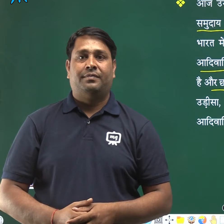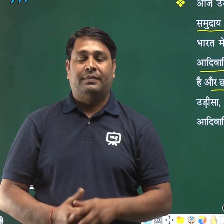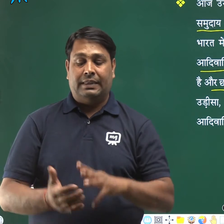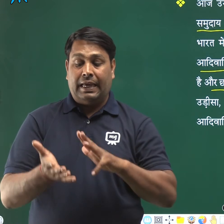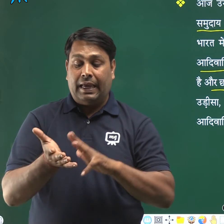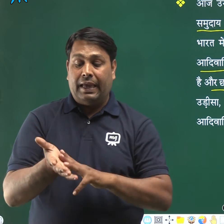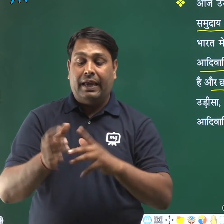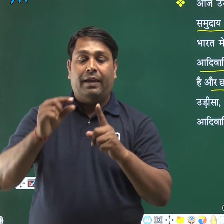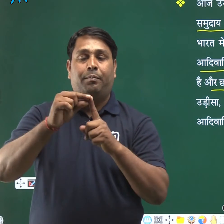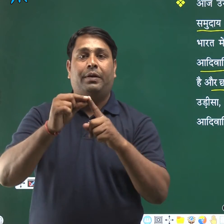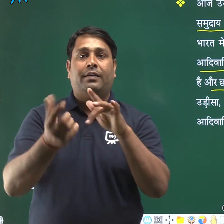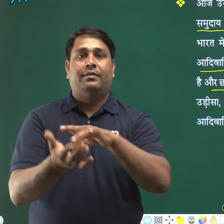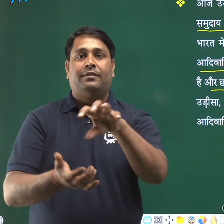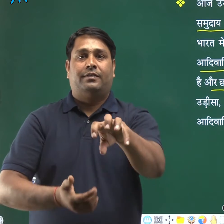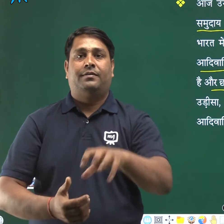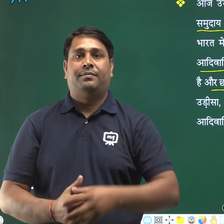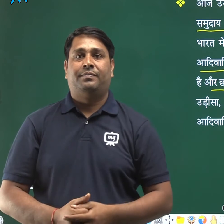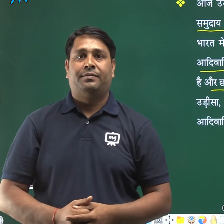मध्य प्रदेश,